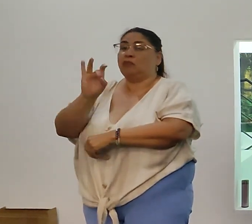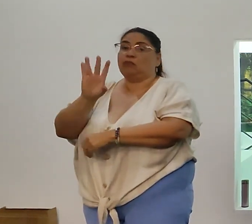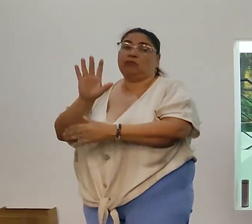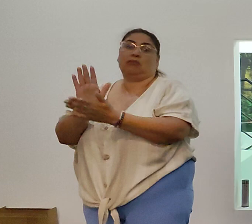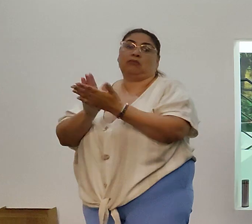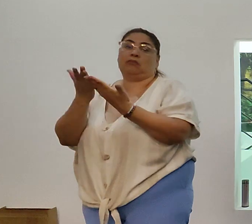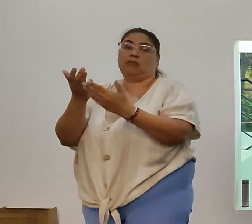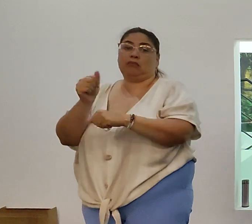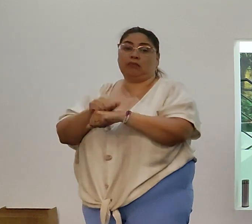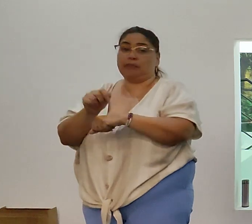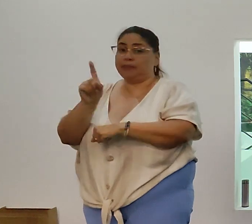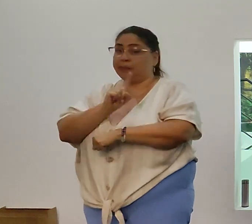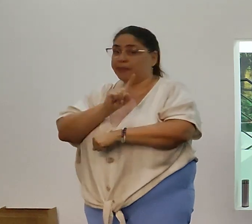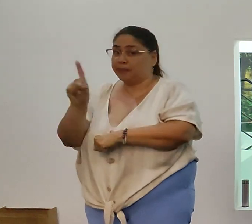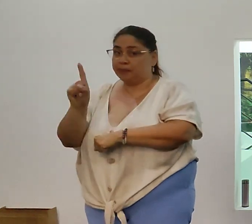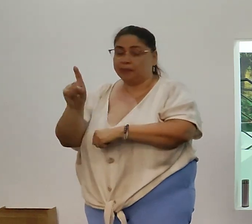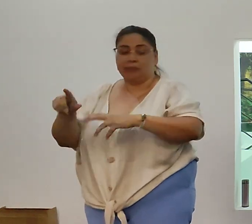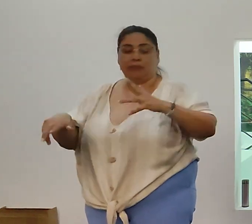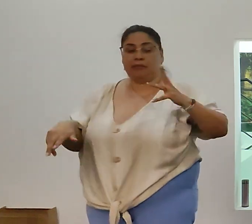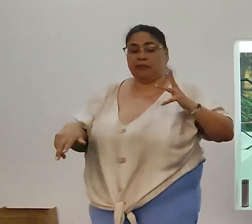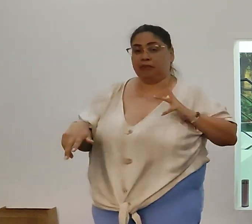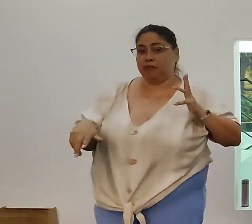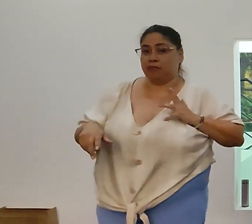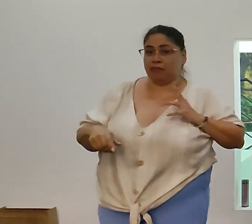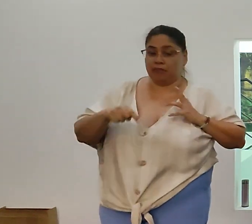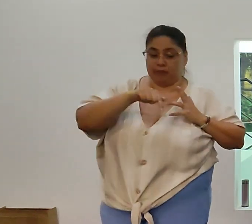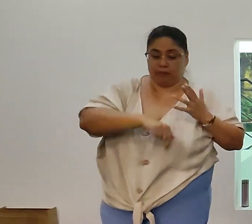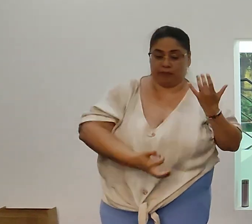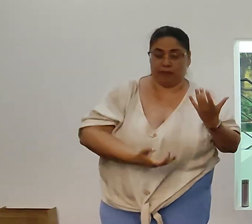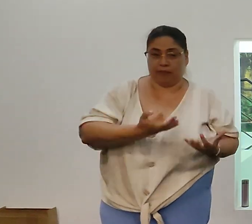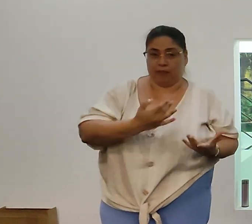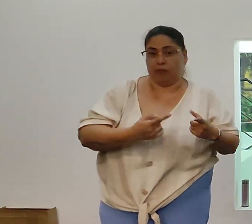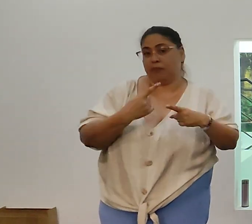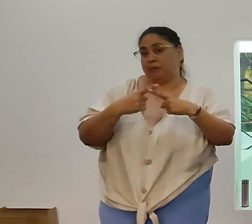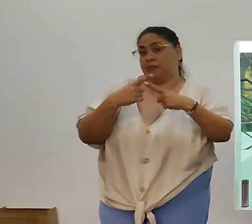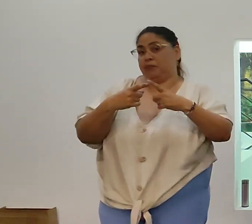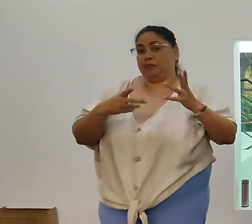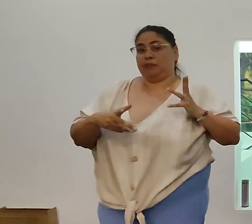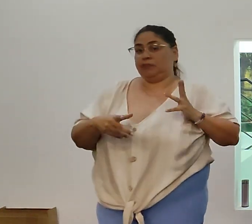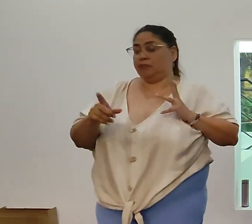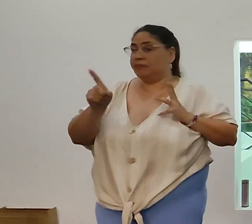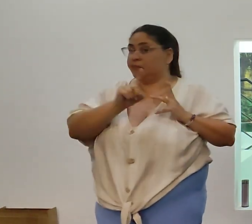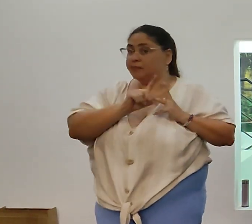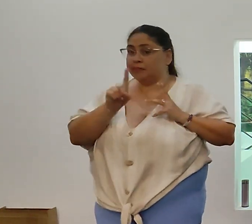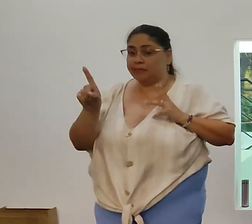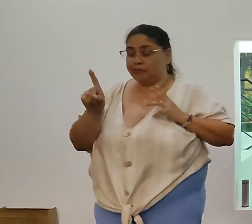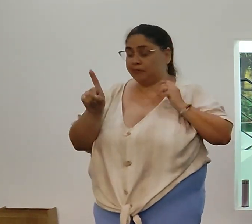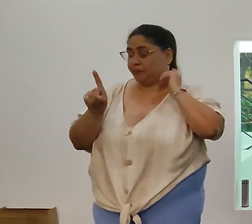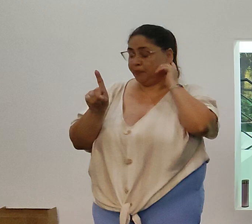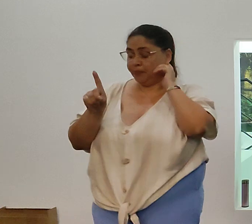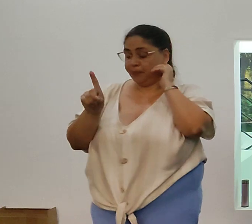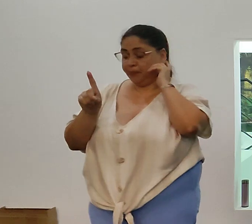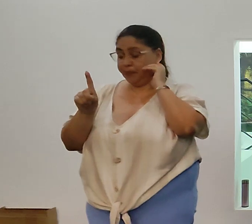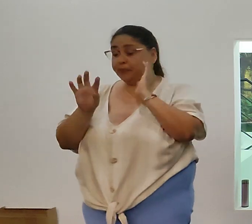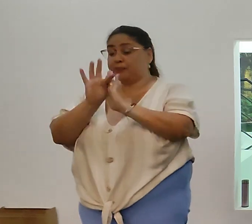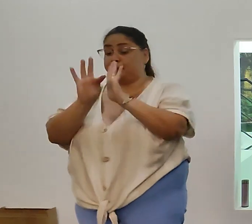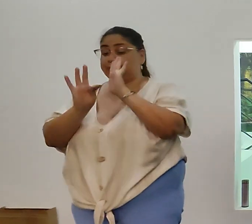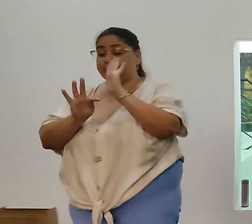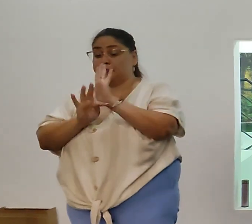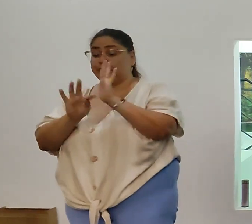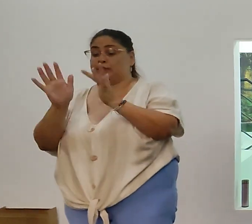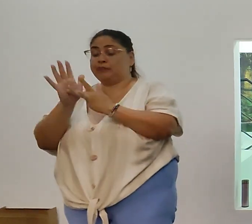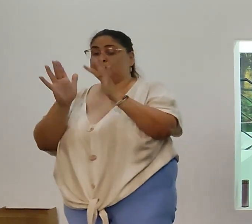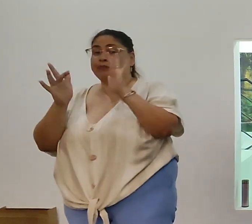pobre. E nem o rico foi para o inferno por ser rico. O texto diz que Jesus dá